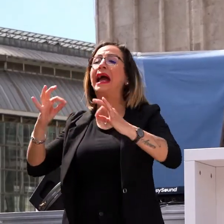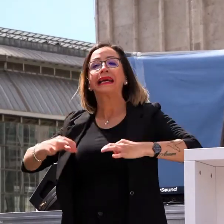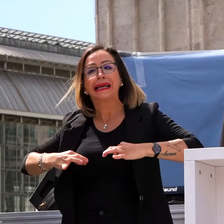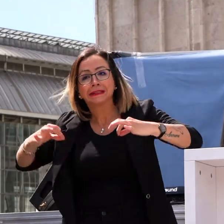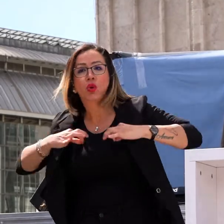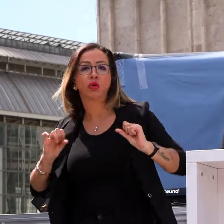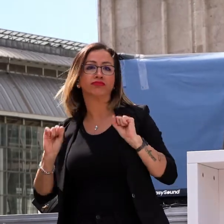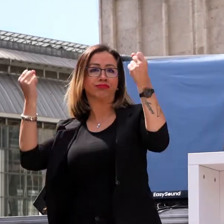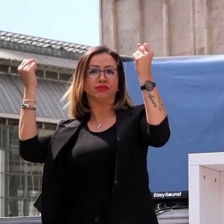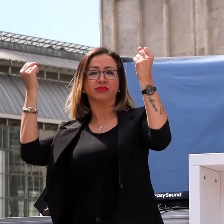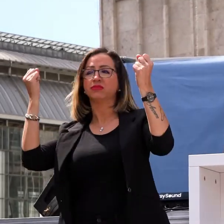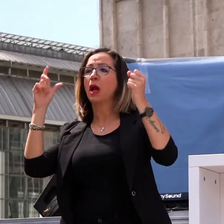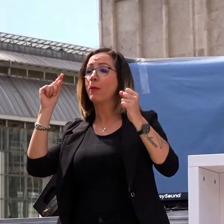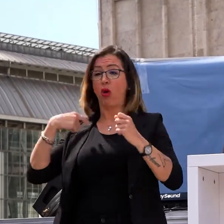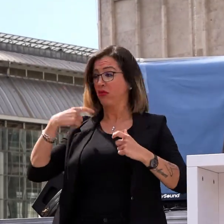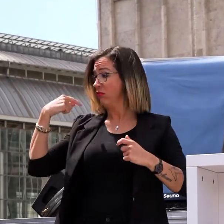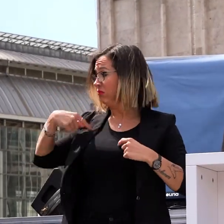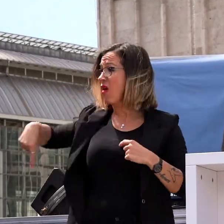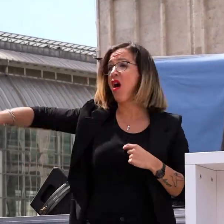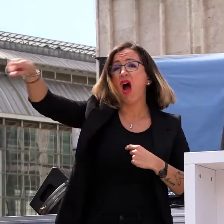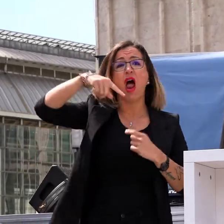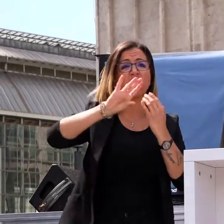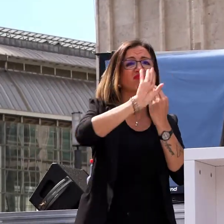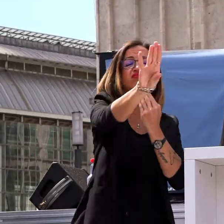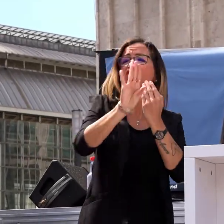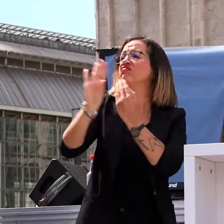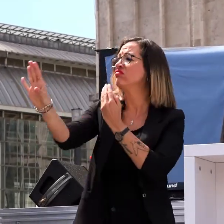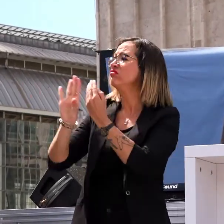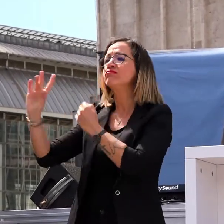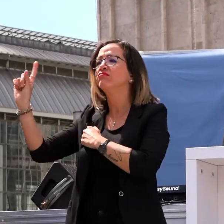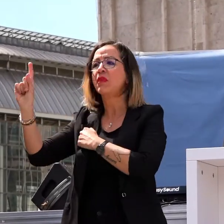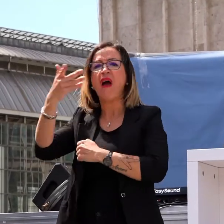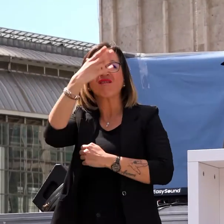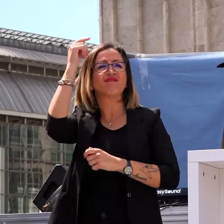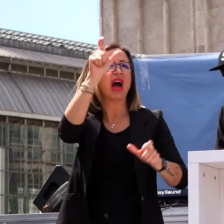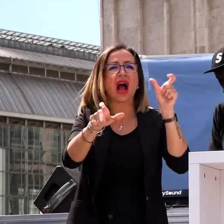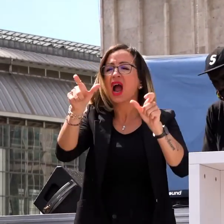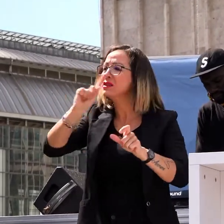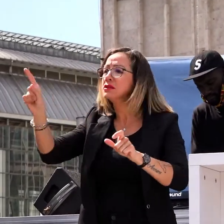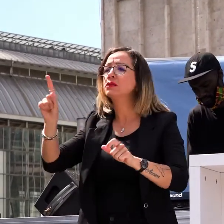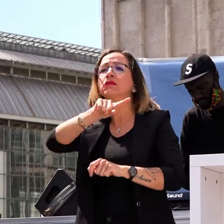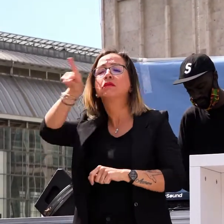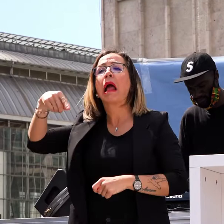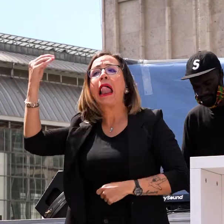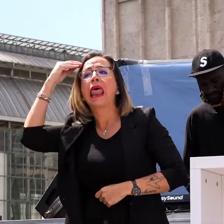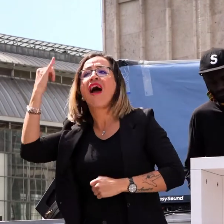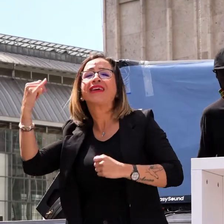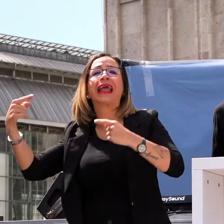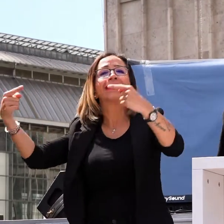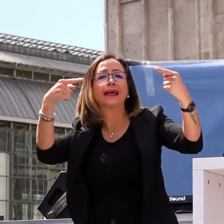in der keiner von uns ausgegrenzt wird oder vergessen. Lernt zu diskutieren und